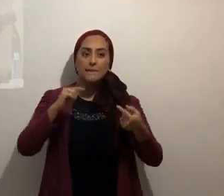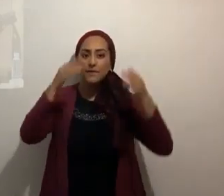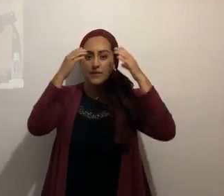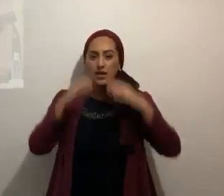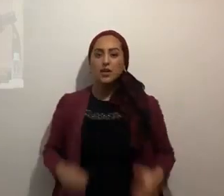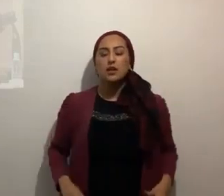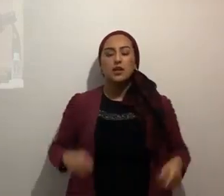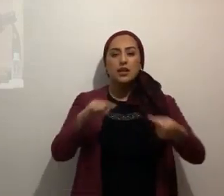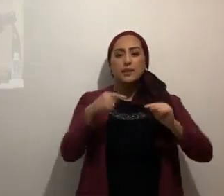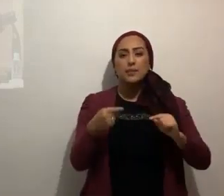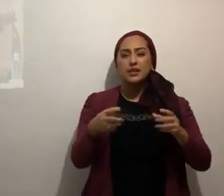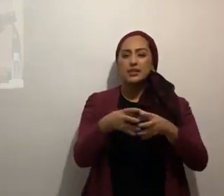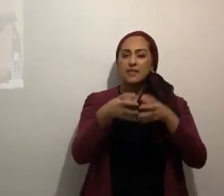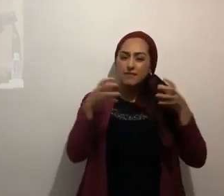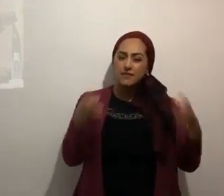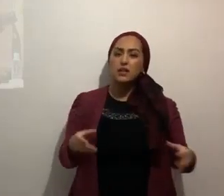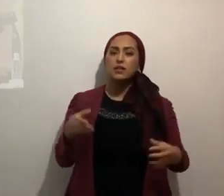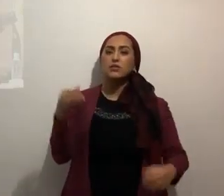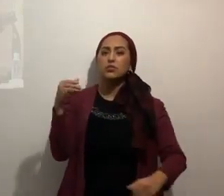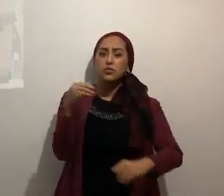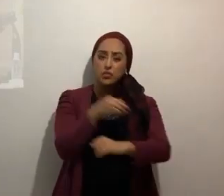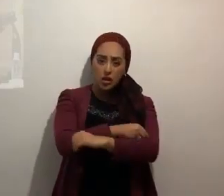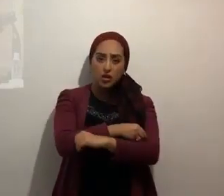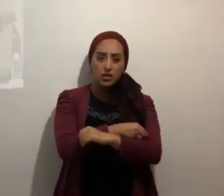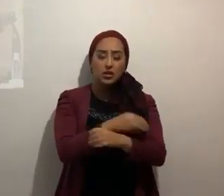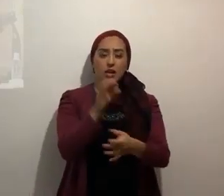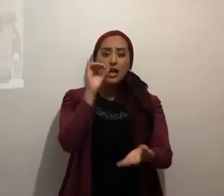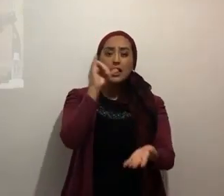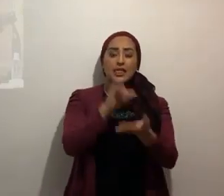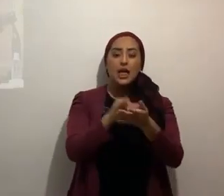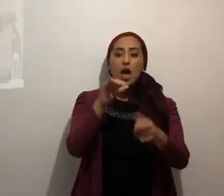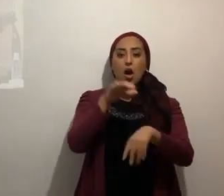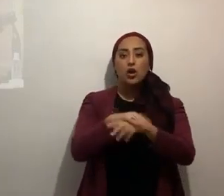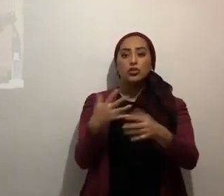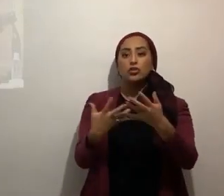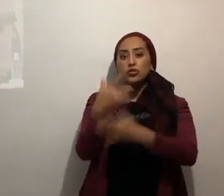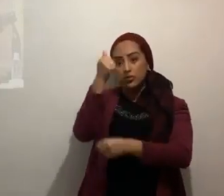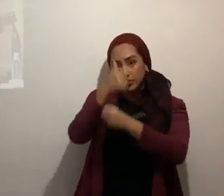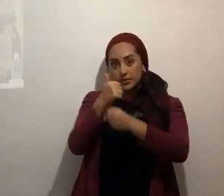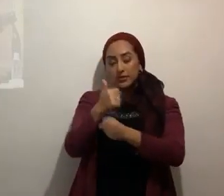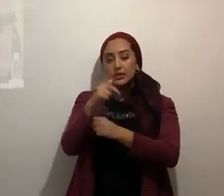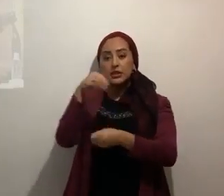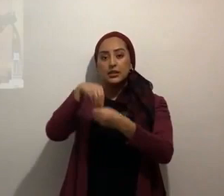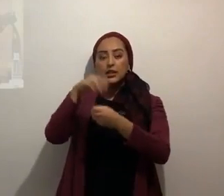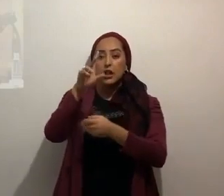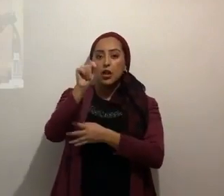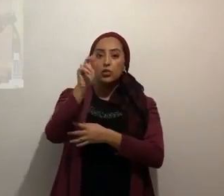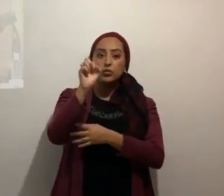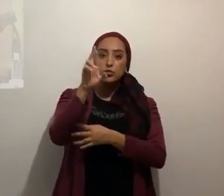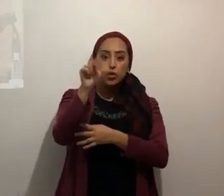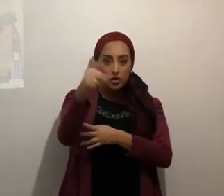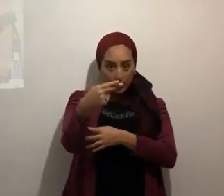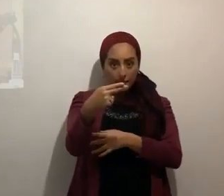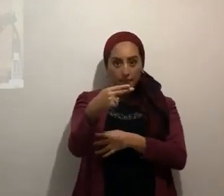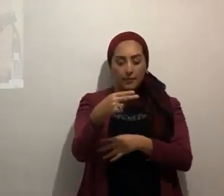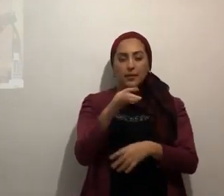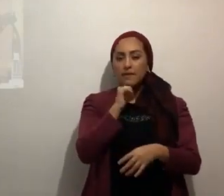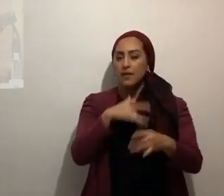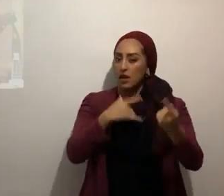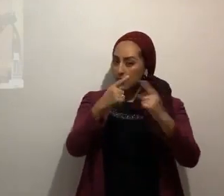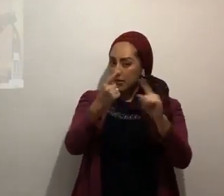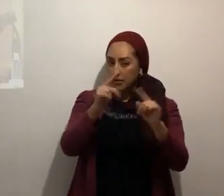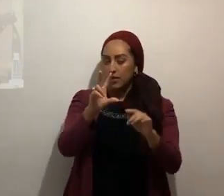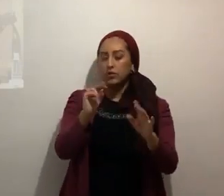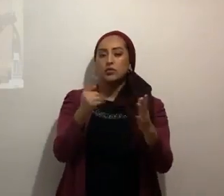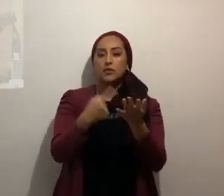físico es tan fuerte que en los nuevecitos en la Torah no se sientan ofendidos si son nuevecitos, porque también se da en